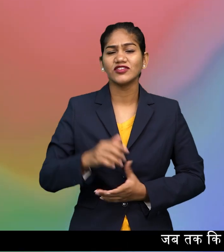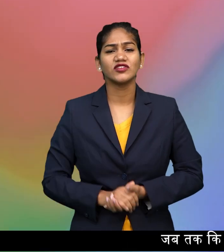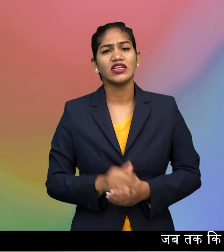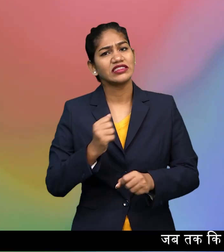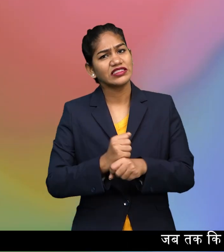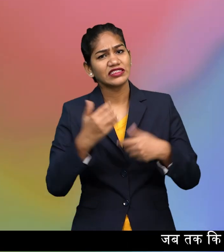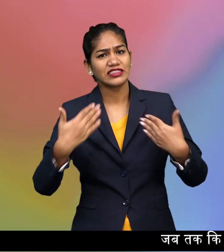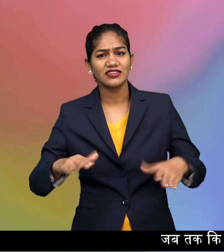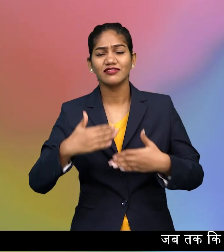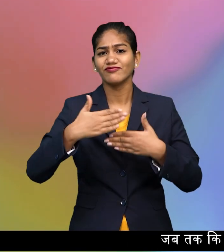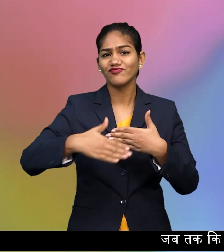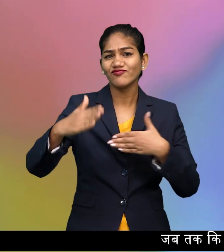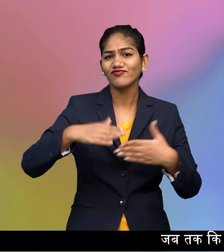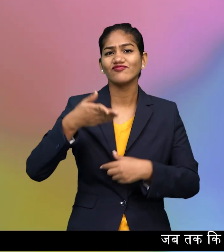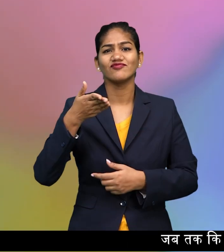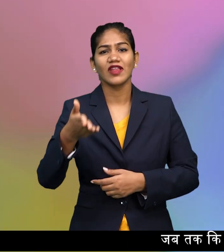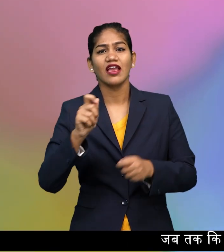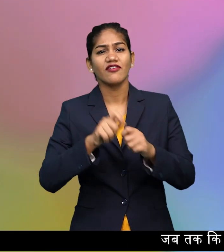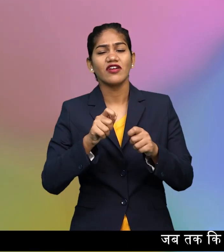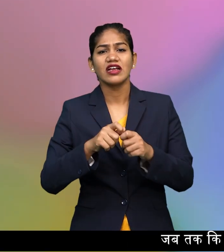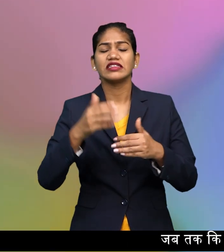जब तक कि यह शारीरिक रूप से संभव हो।